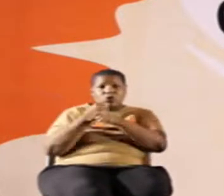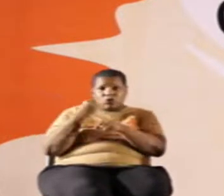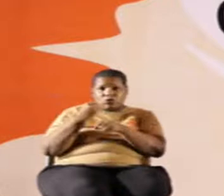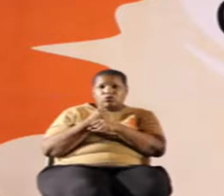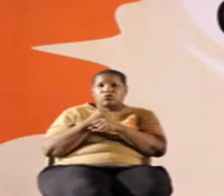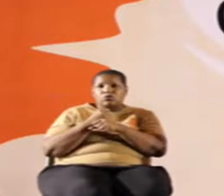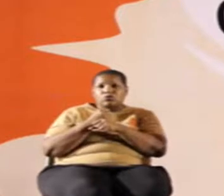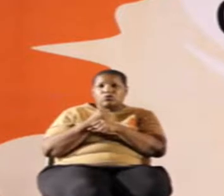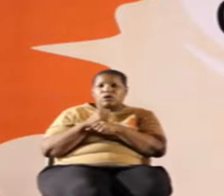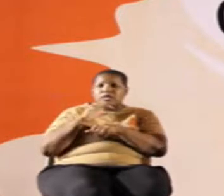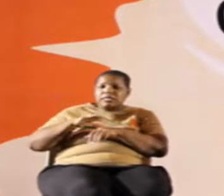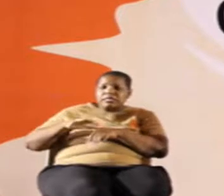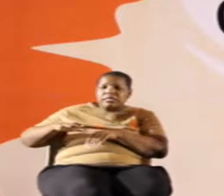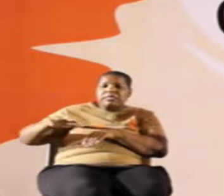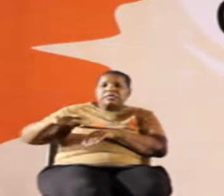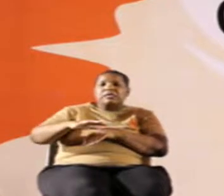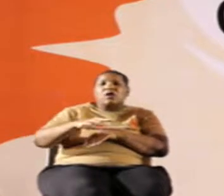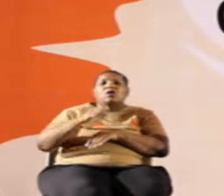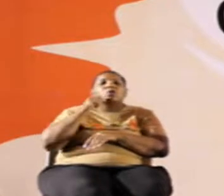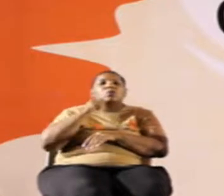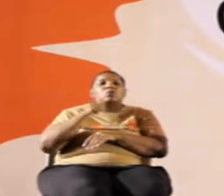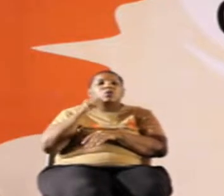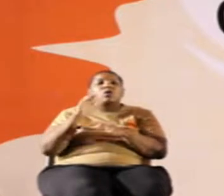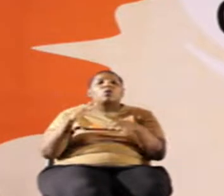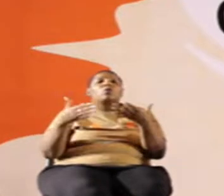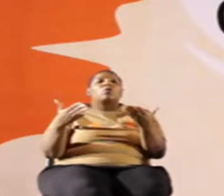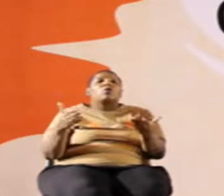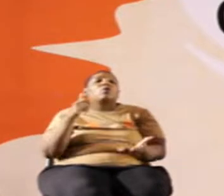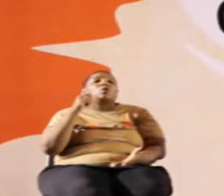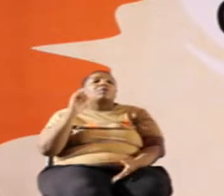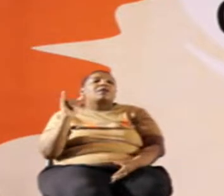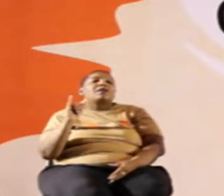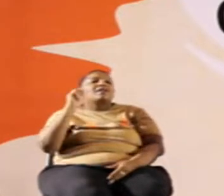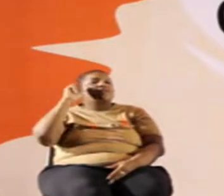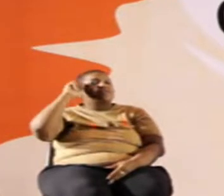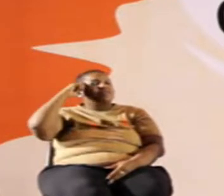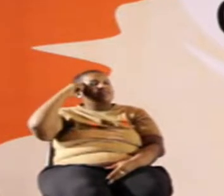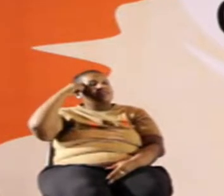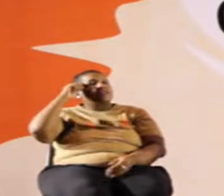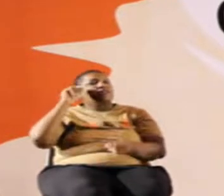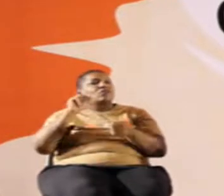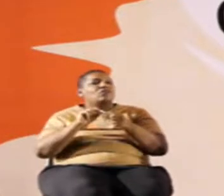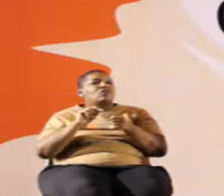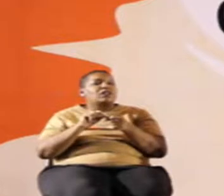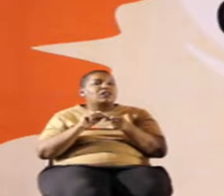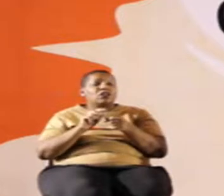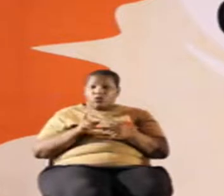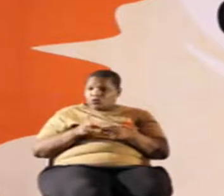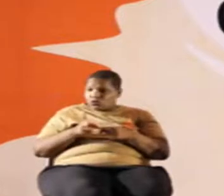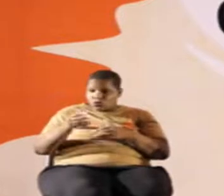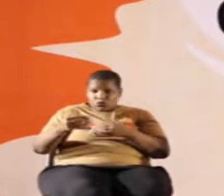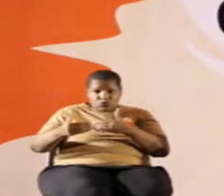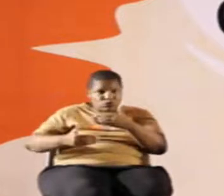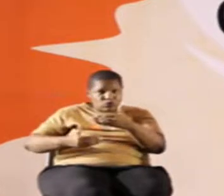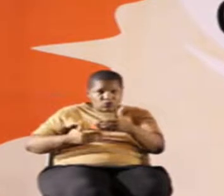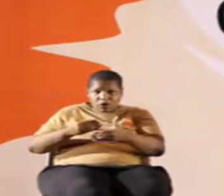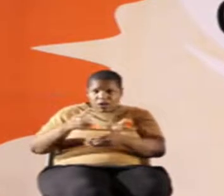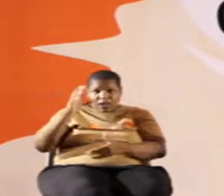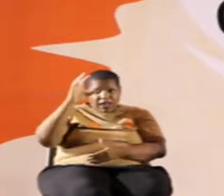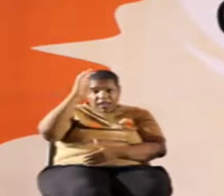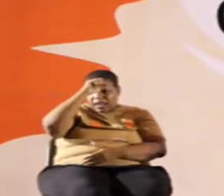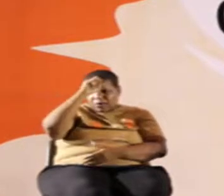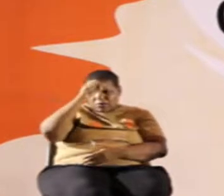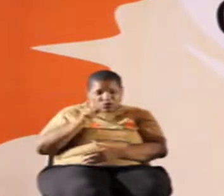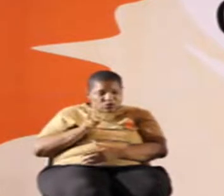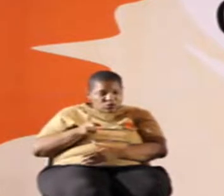torno das mulheres. Então, qual o papel das mulheres negras em 2023? Continua sendo o que aprendemos